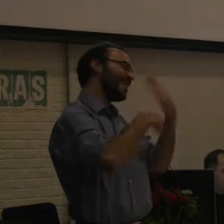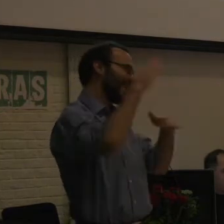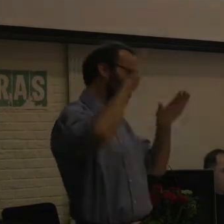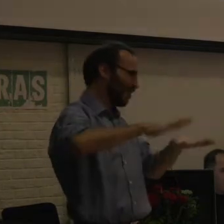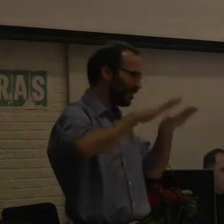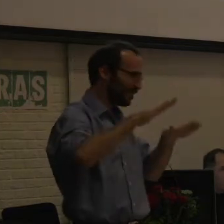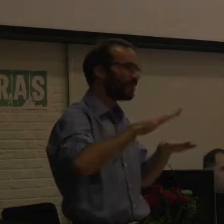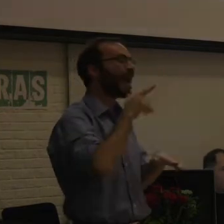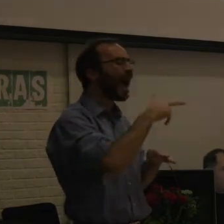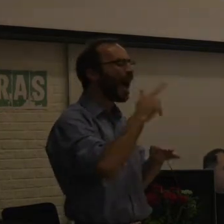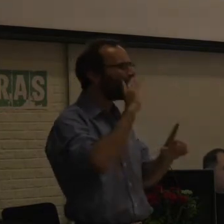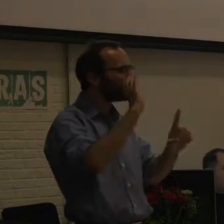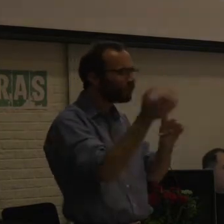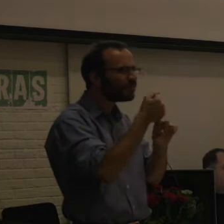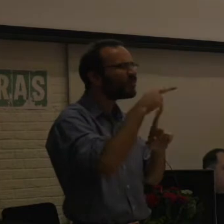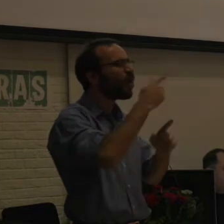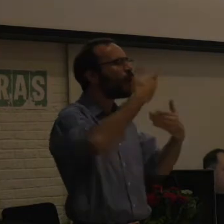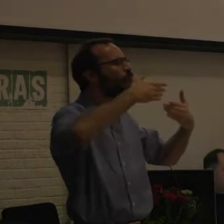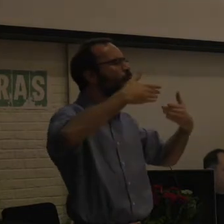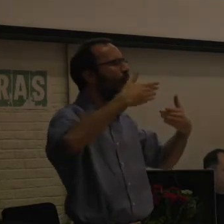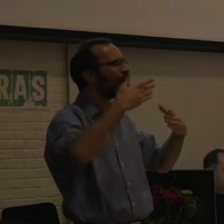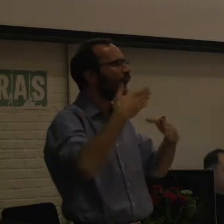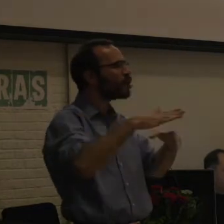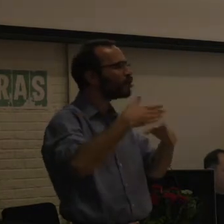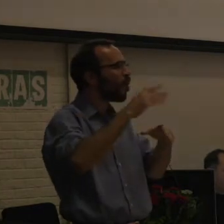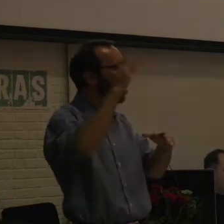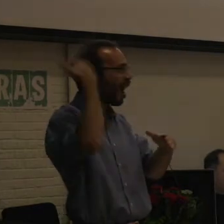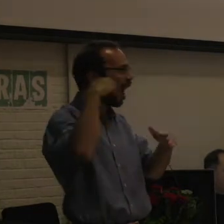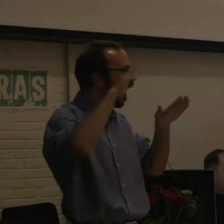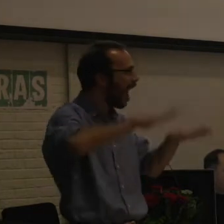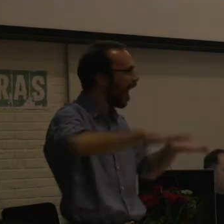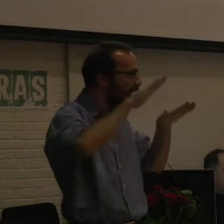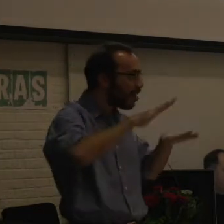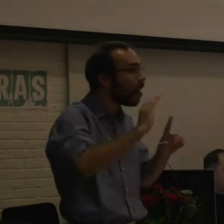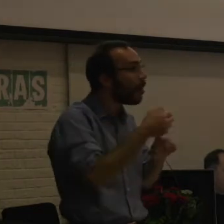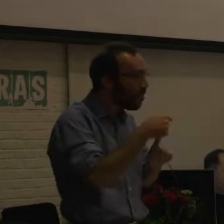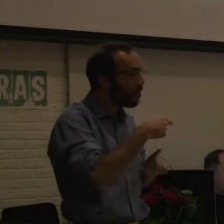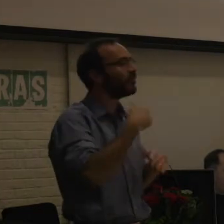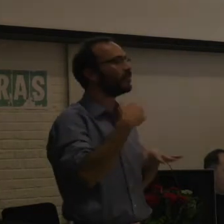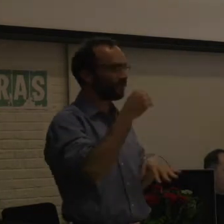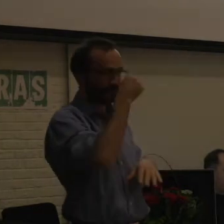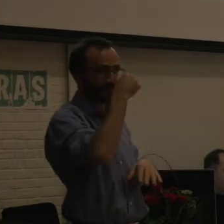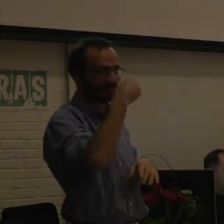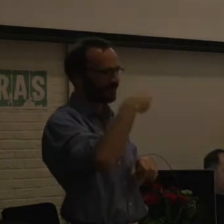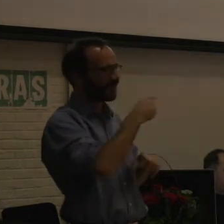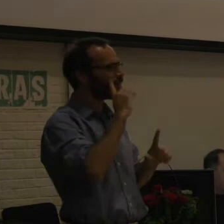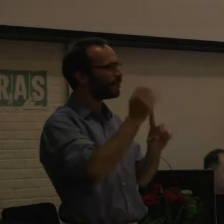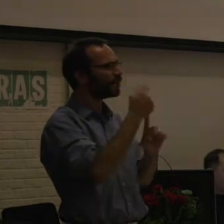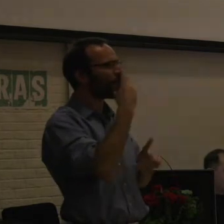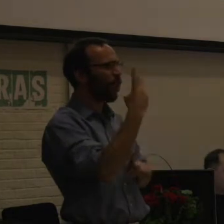cultura. Pero yo me he centrado en dos personajes que se llamaban muy parecidos, Maslama al-Mairisi, se llamaban los